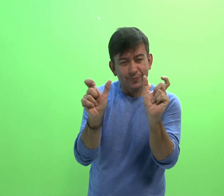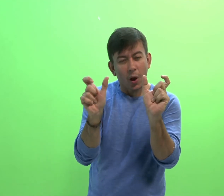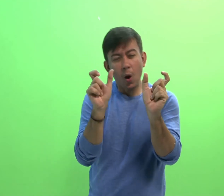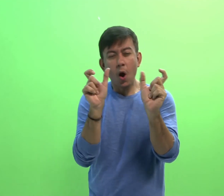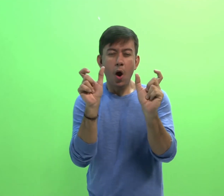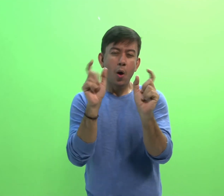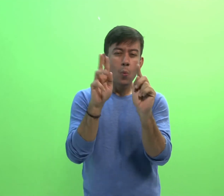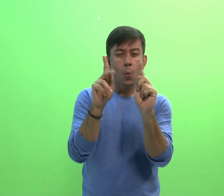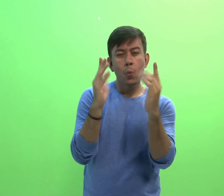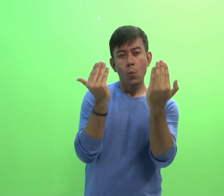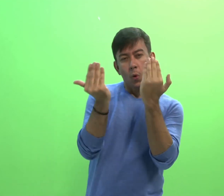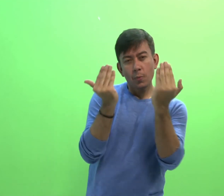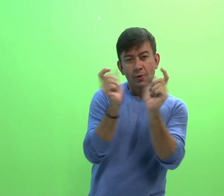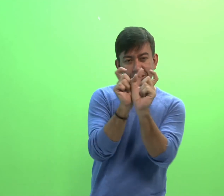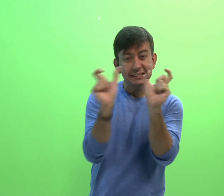Palavras são semelhantes.